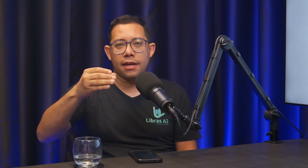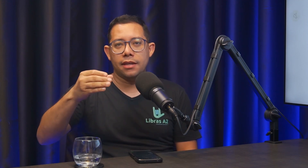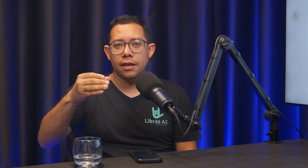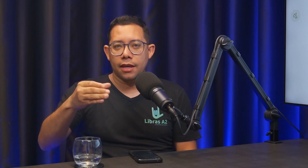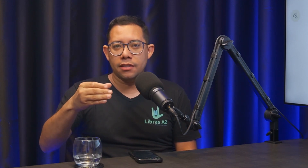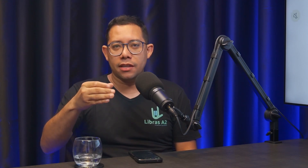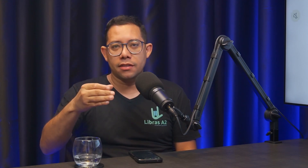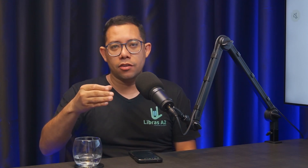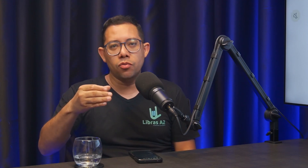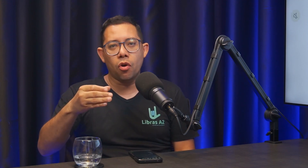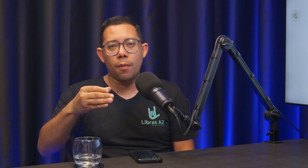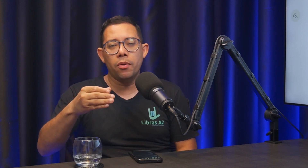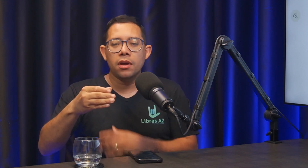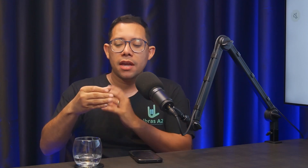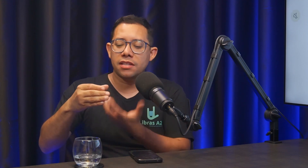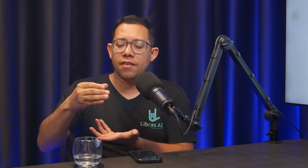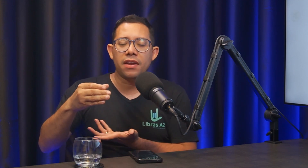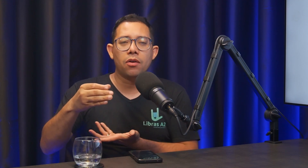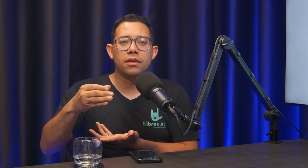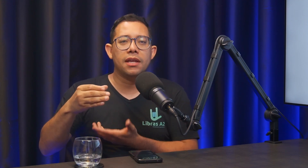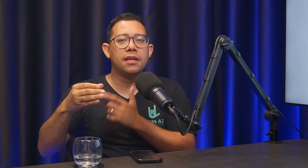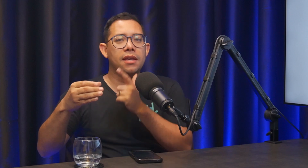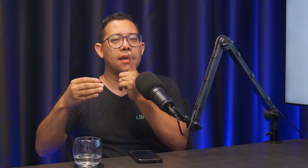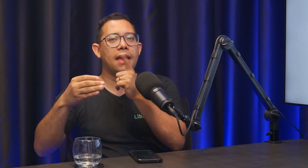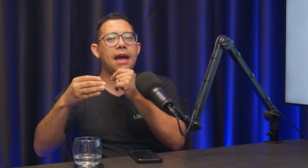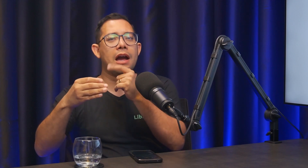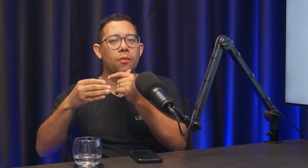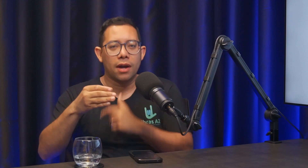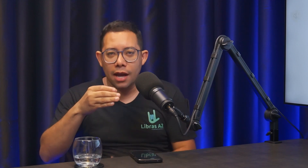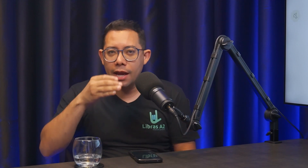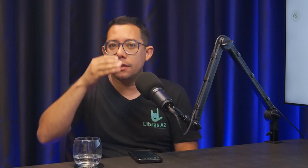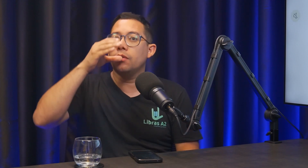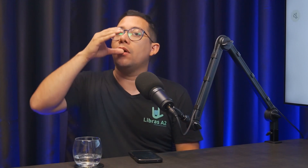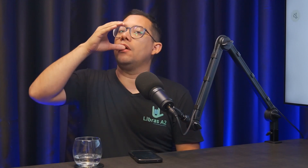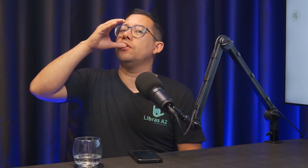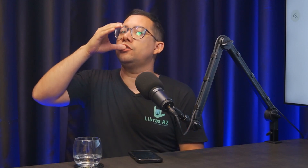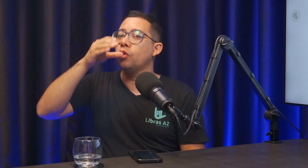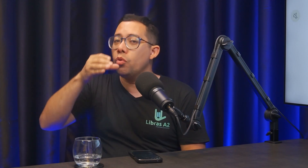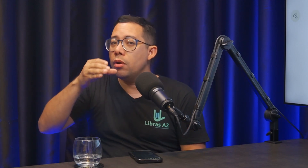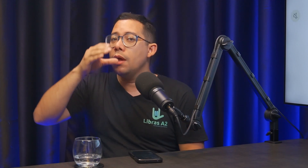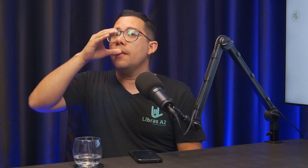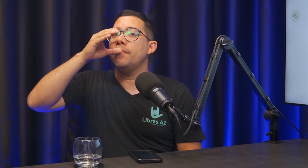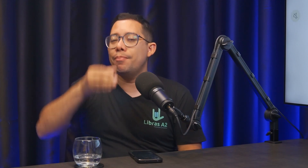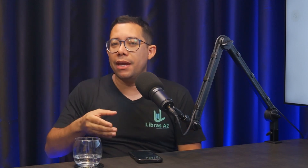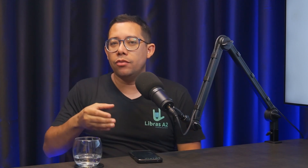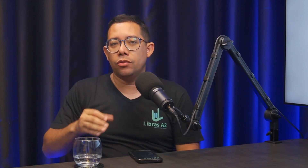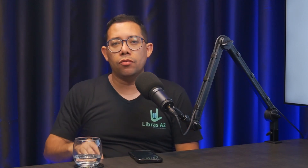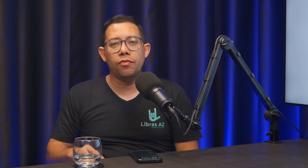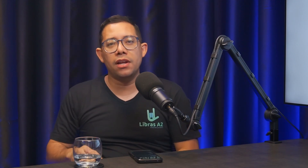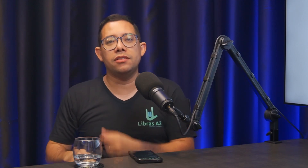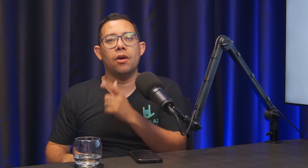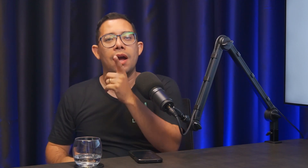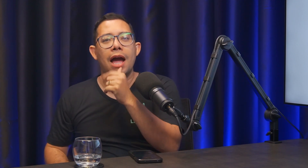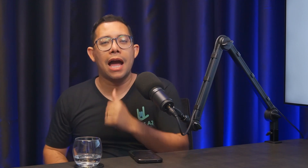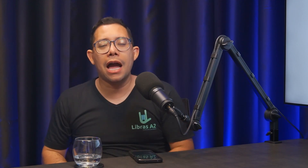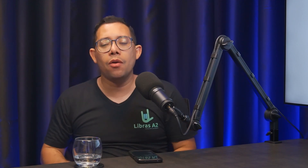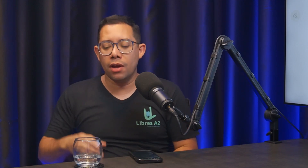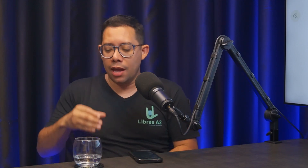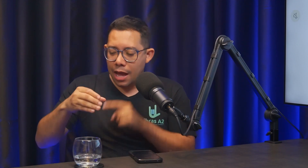que esse aqui seja um copo, e aí você vai falar o que tem aqui. É água. Ah, então, ó, eu estou bebendo. Então, não vou falar assim, ó, a água